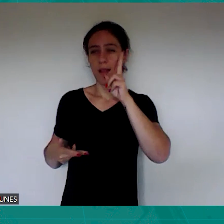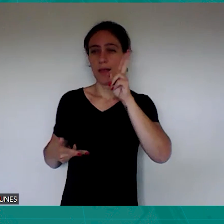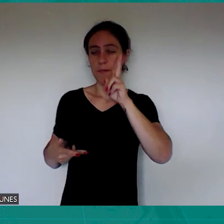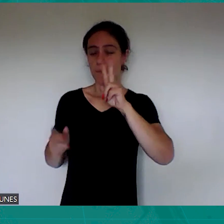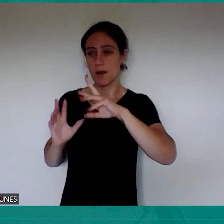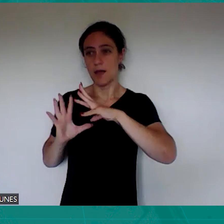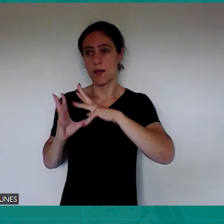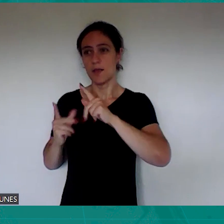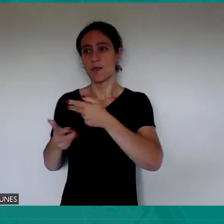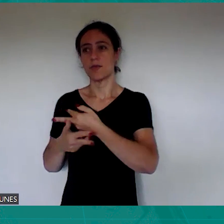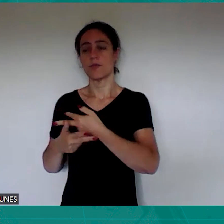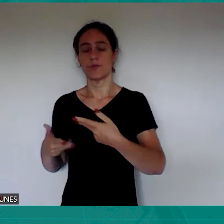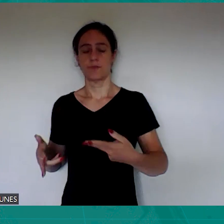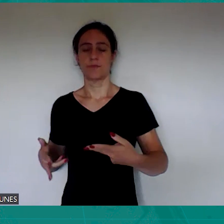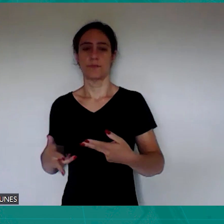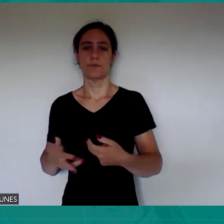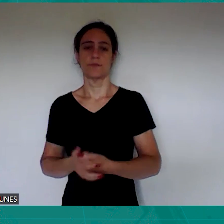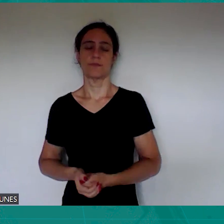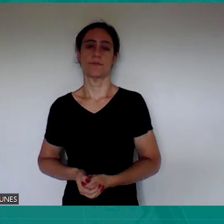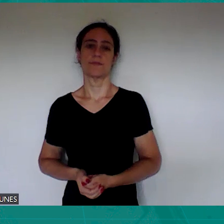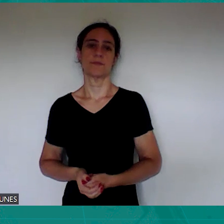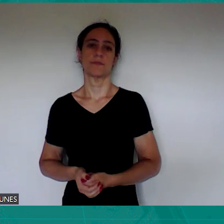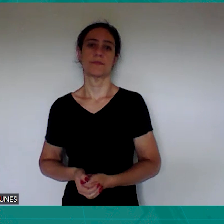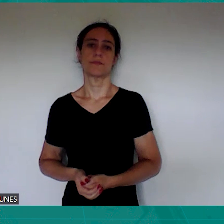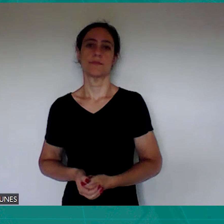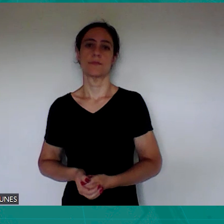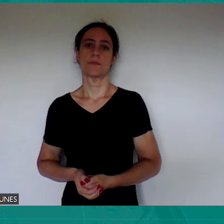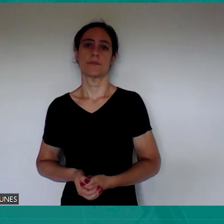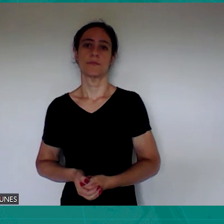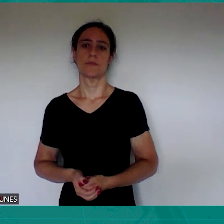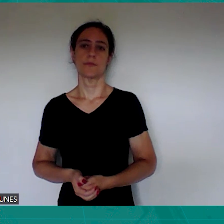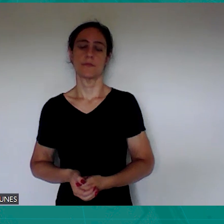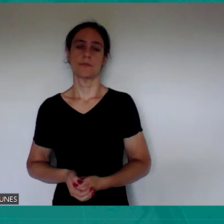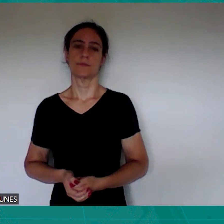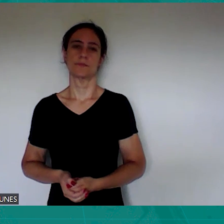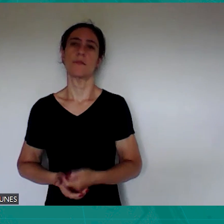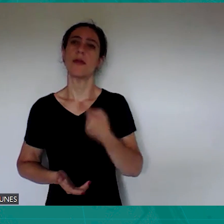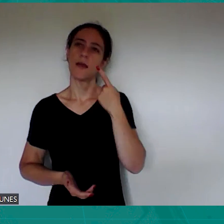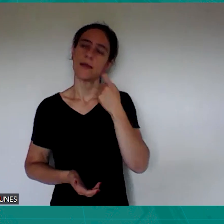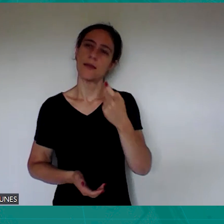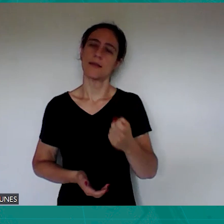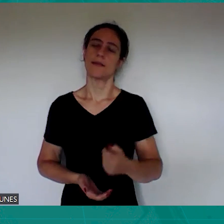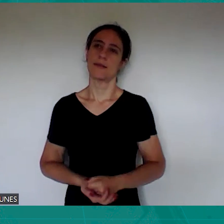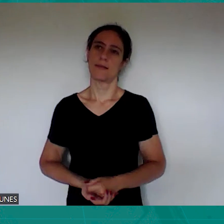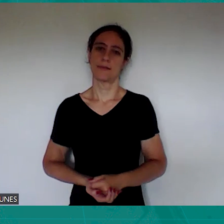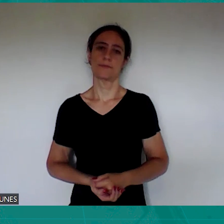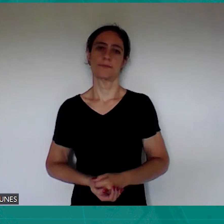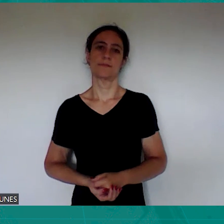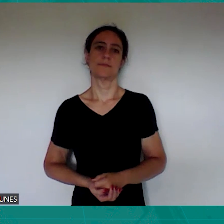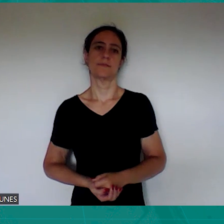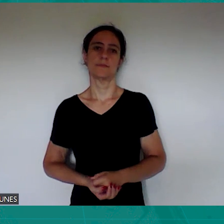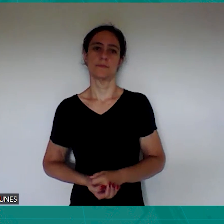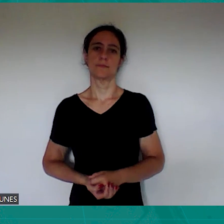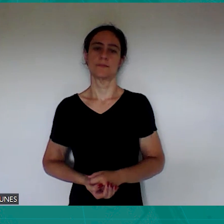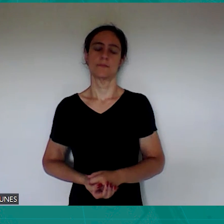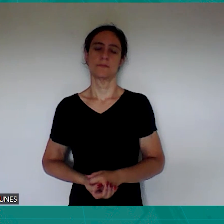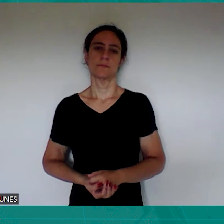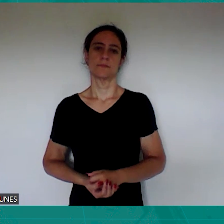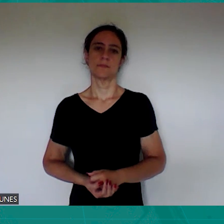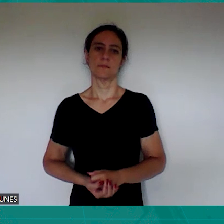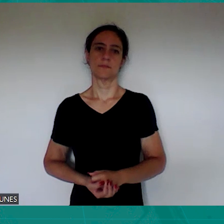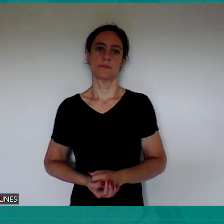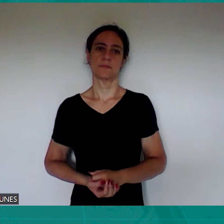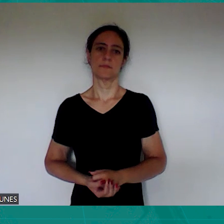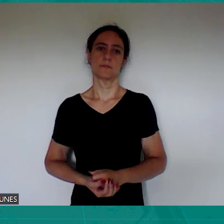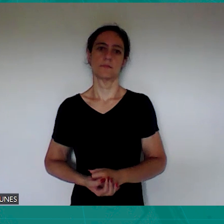vos tenho dito. Irmãos, é muito interessante agora, sabe? Entra numa outra fase um